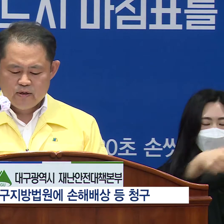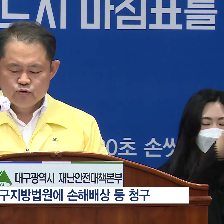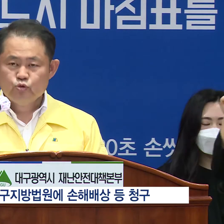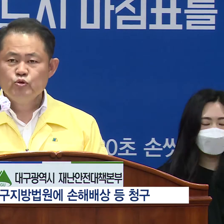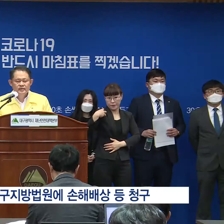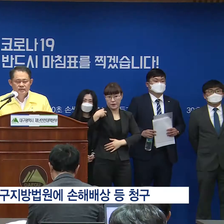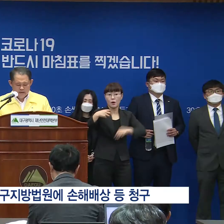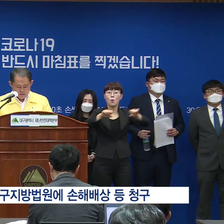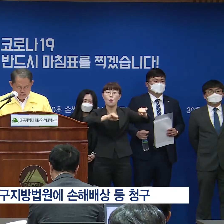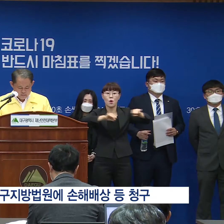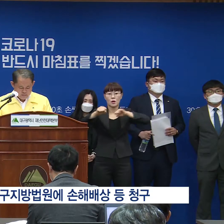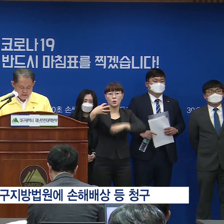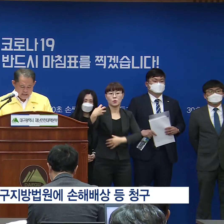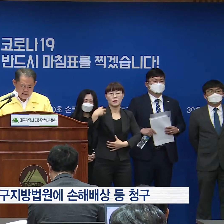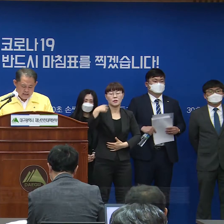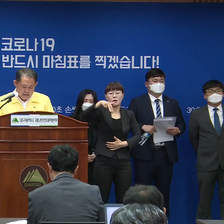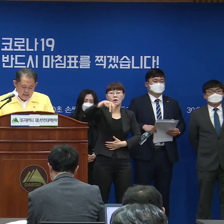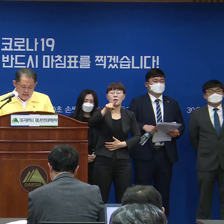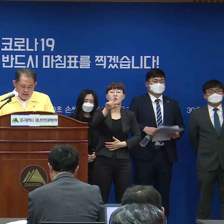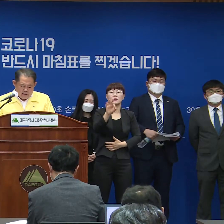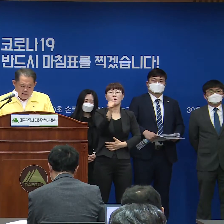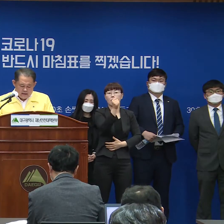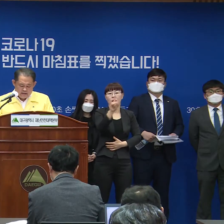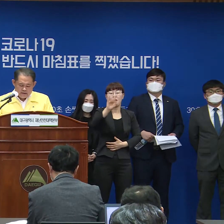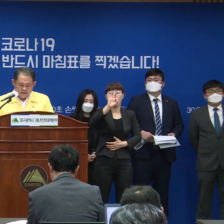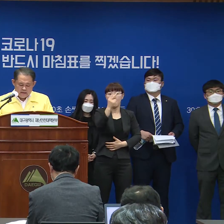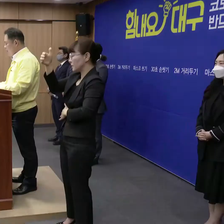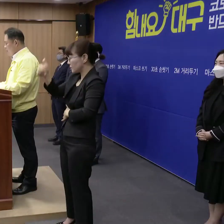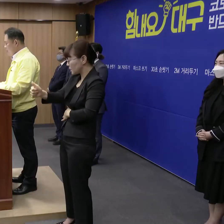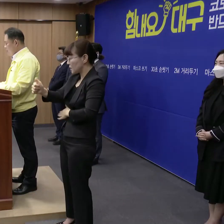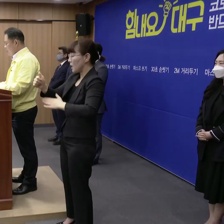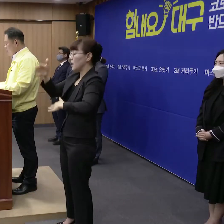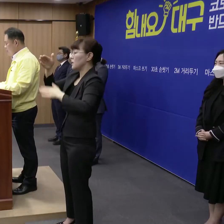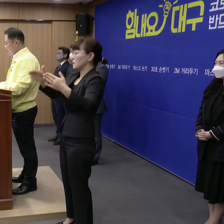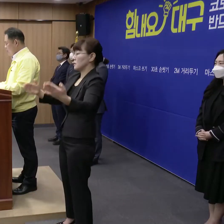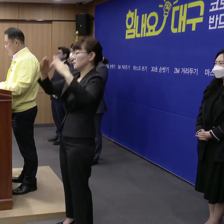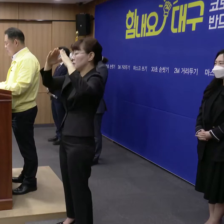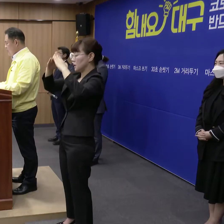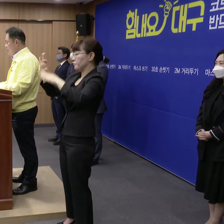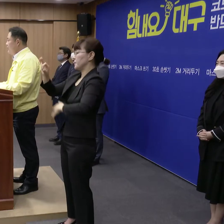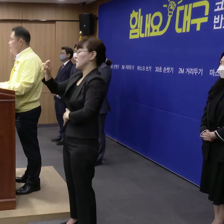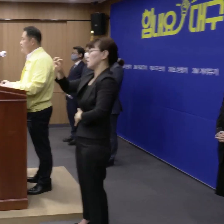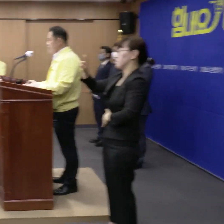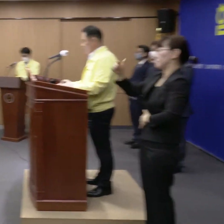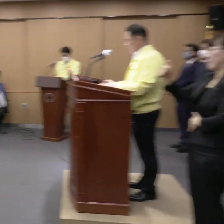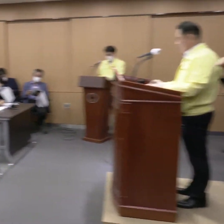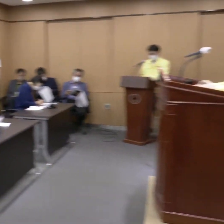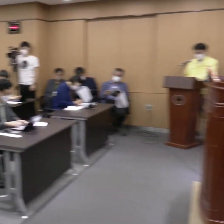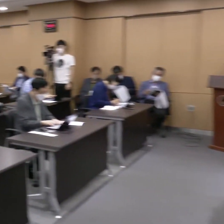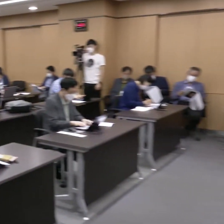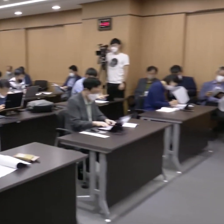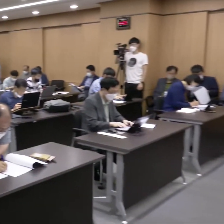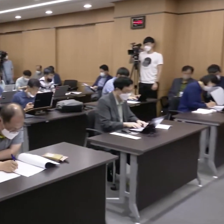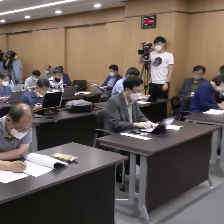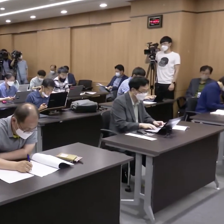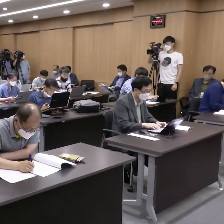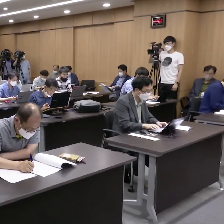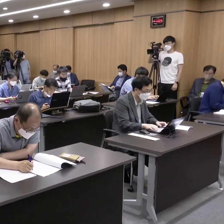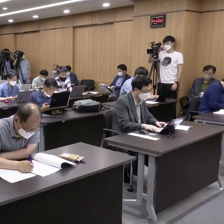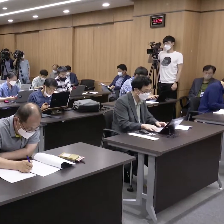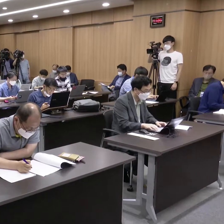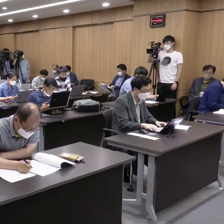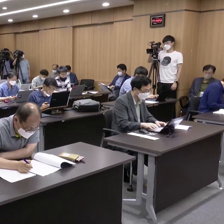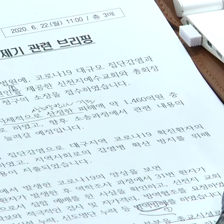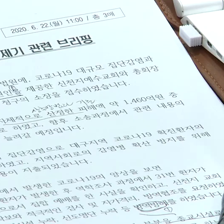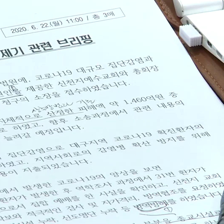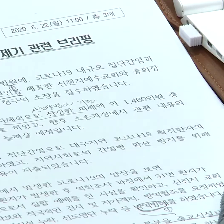중 신천지교회 관련성이 입증된 1000억 원인데 향후 소송 과정에서 관련 내용이 입증되는 대로 금액을 늘려나갈